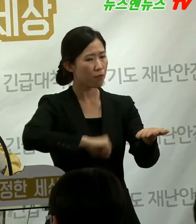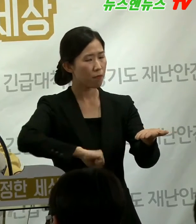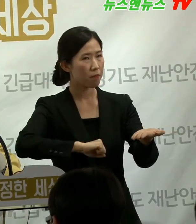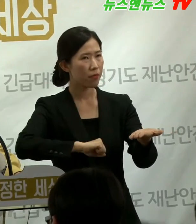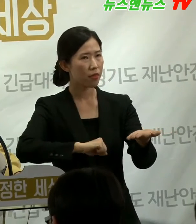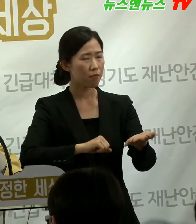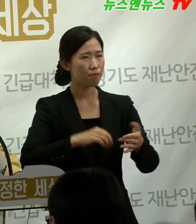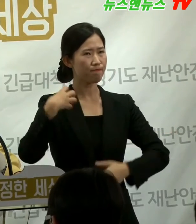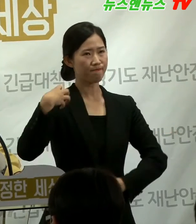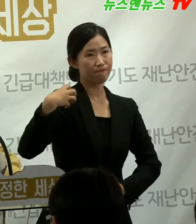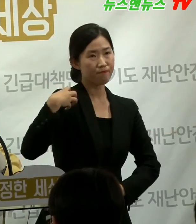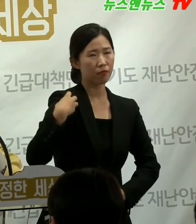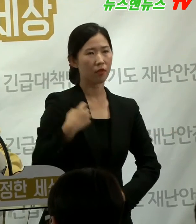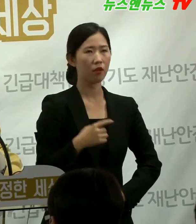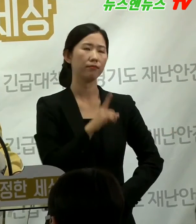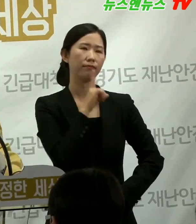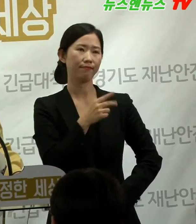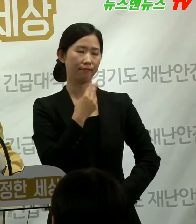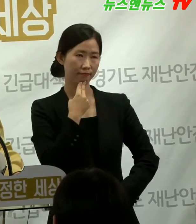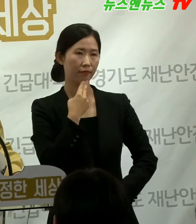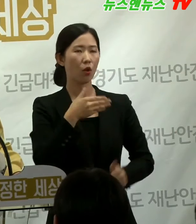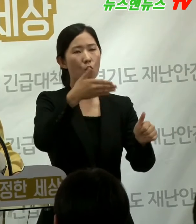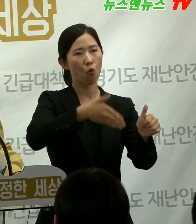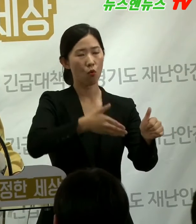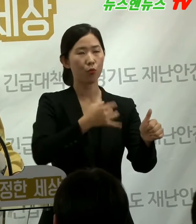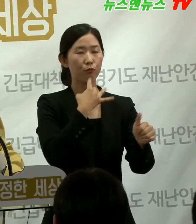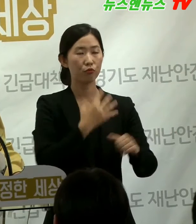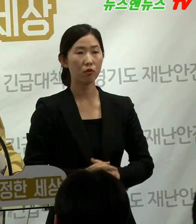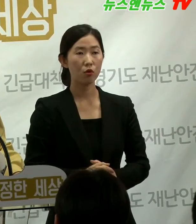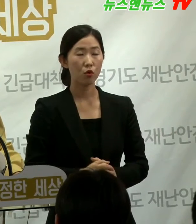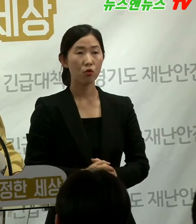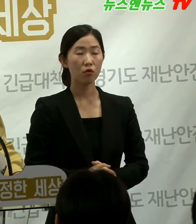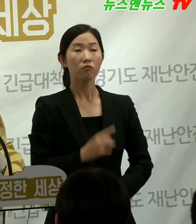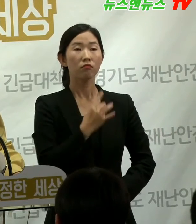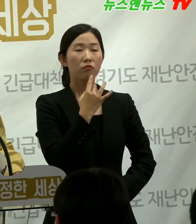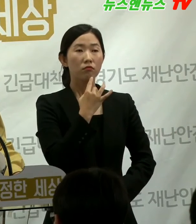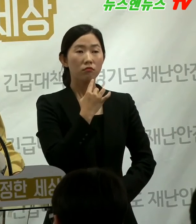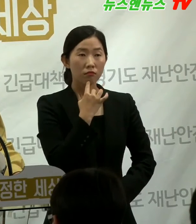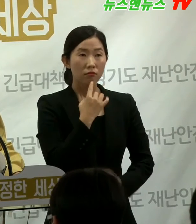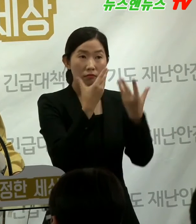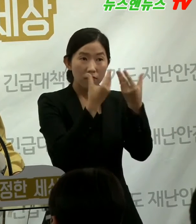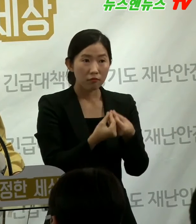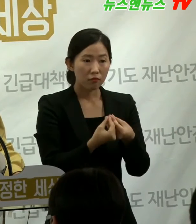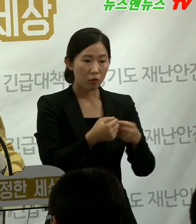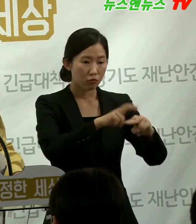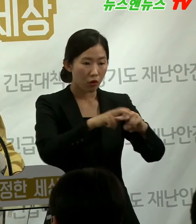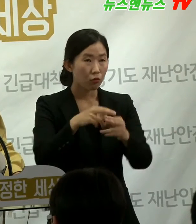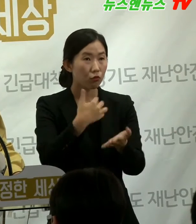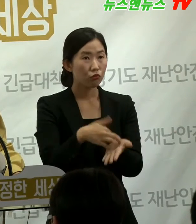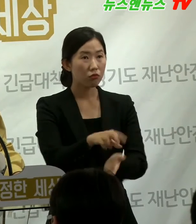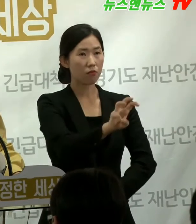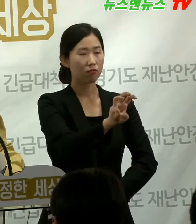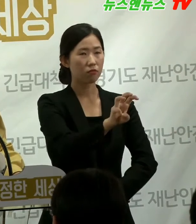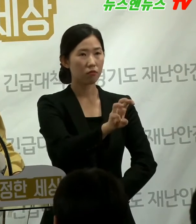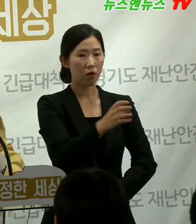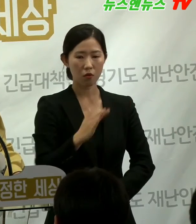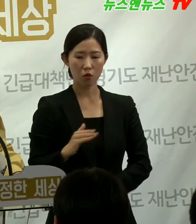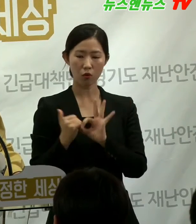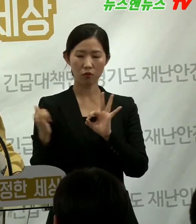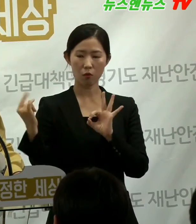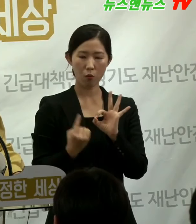않은 것입니다. 물론 상황에 따라서 좌석이 30개가 있는데 10명 오는 걸 한 군데 다 몰아가지고 이렇게 하고